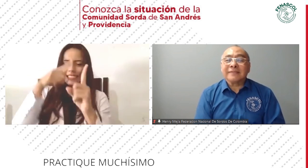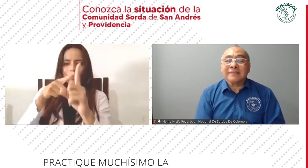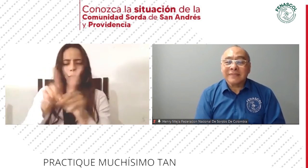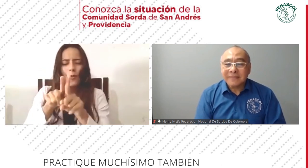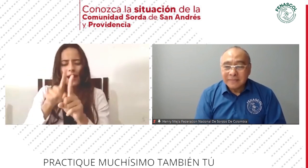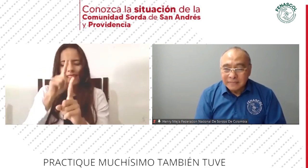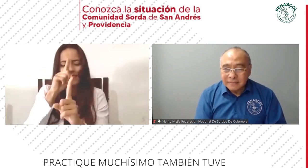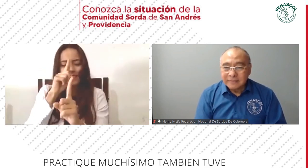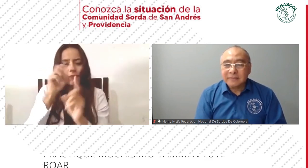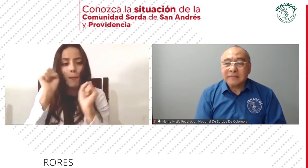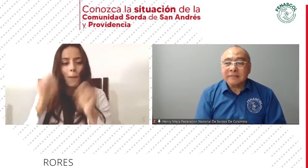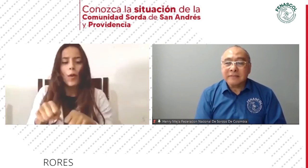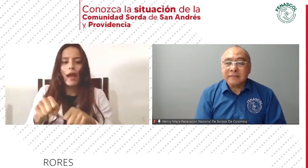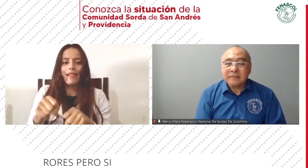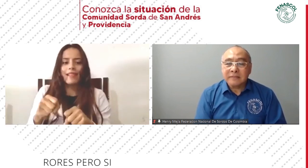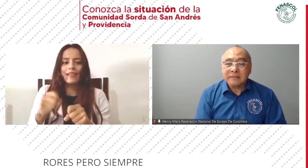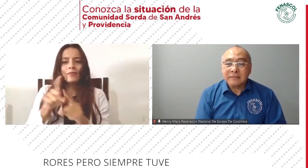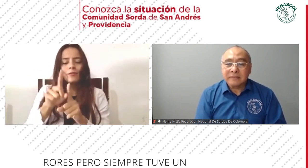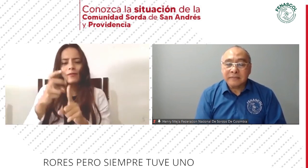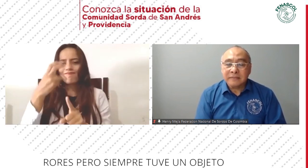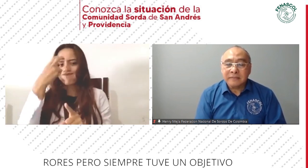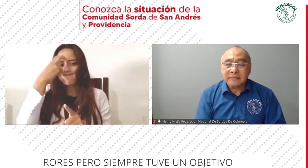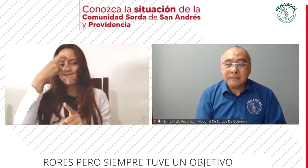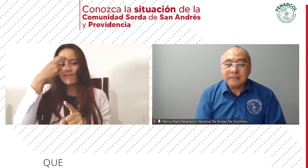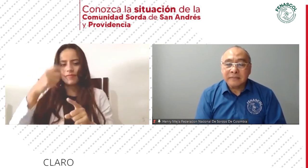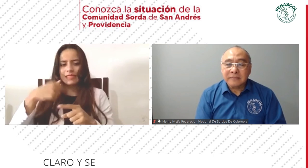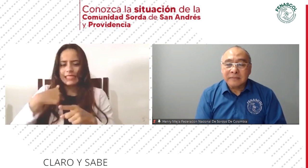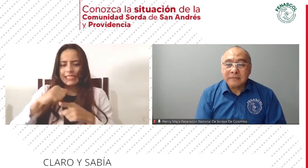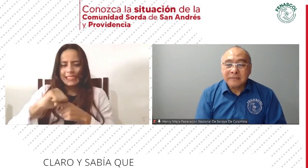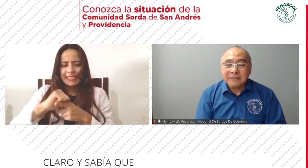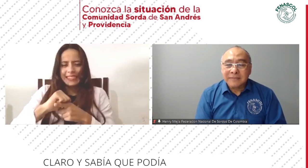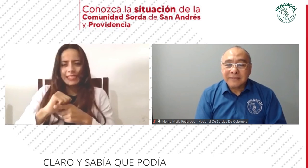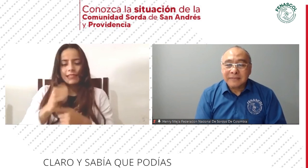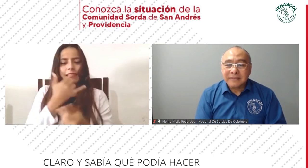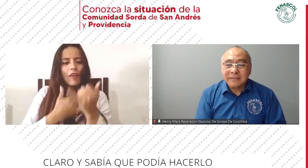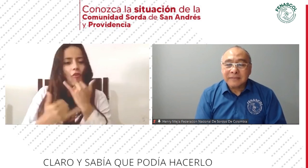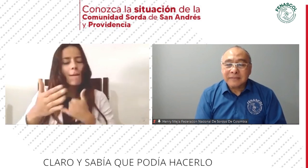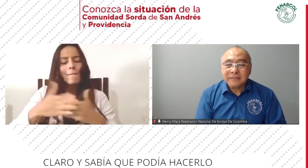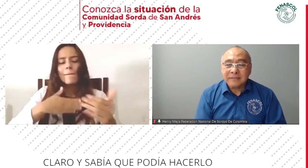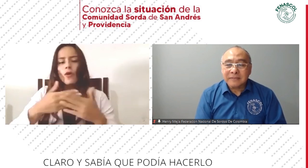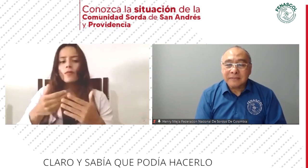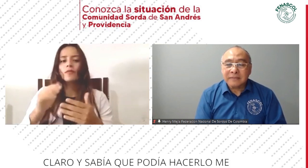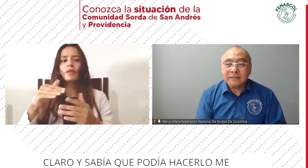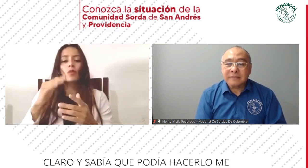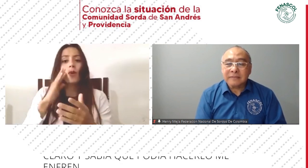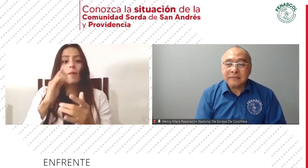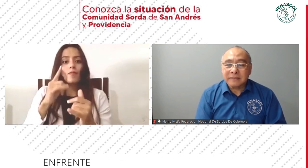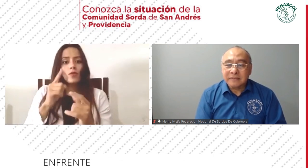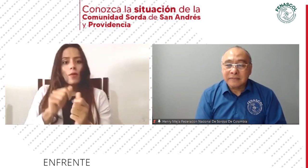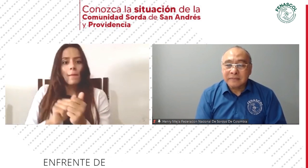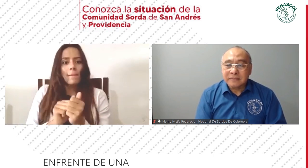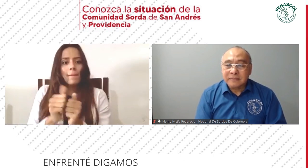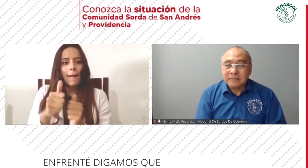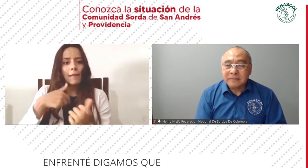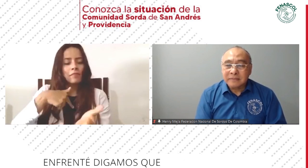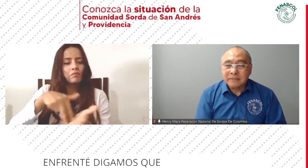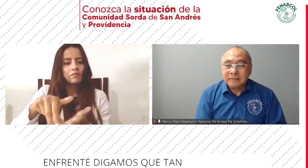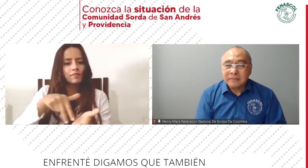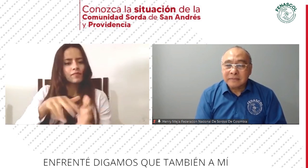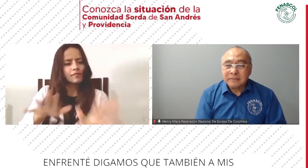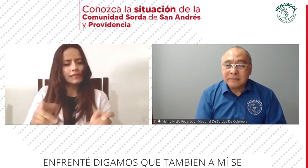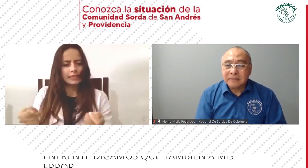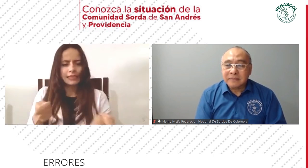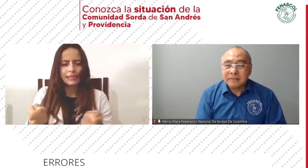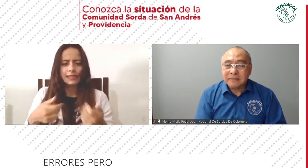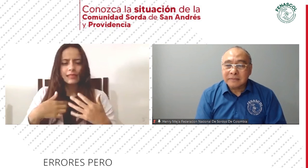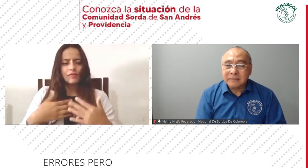también tuve errores pero siempre tuve un objetivo claro y sabía que podía hacer me enfrenté digamos que también a